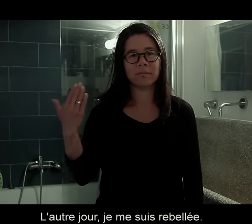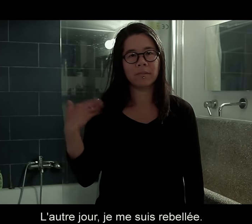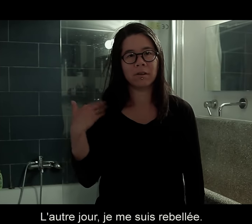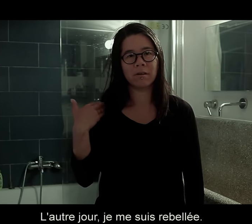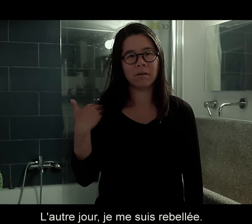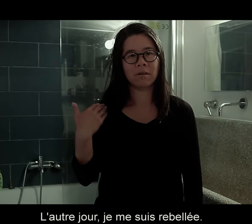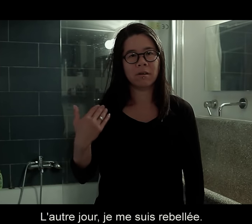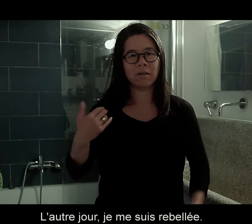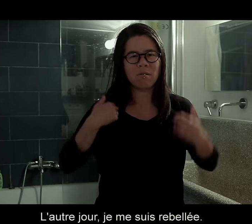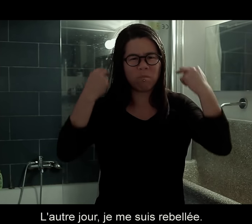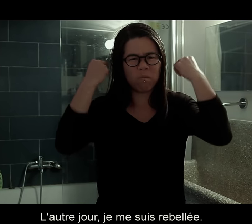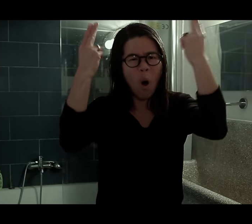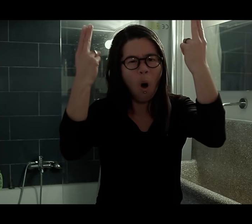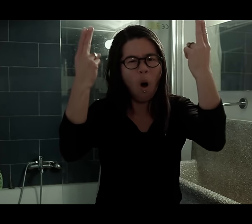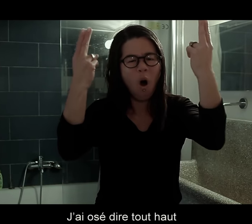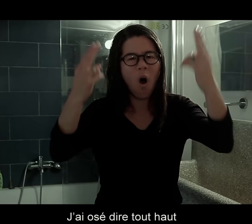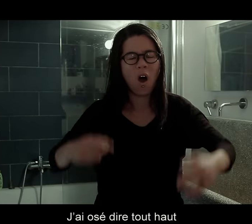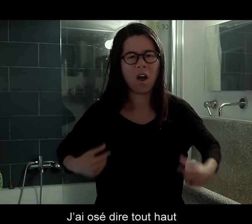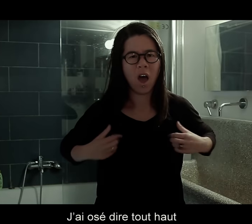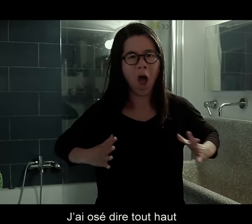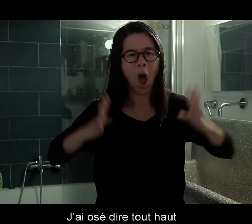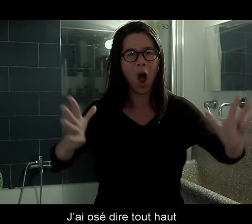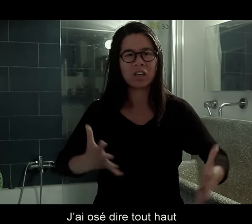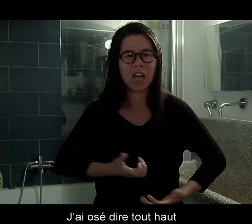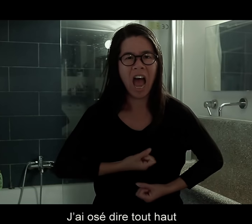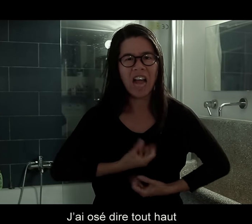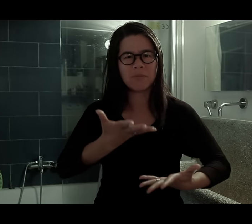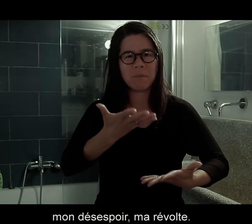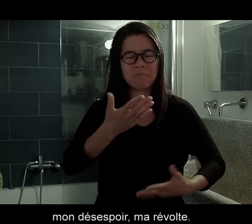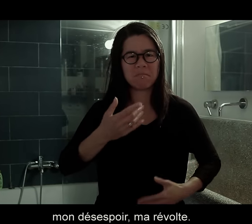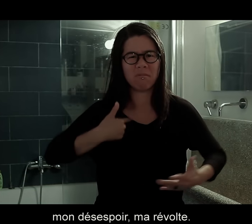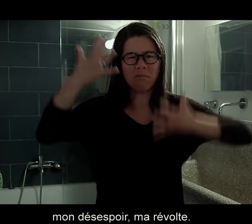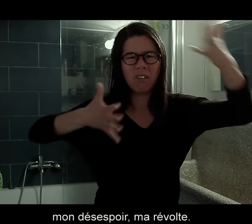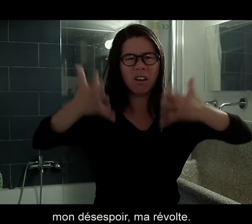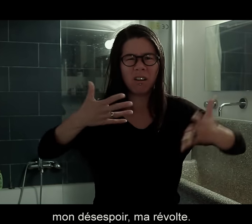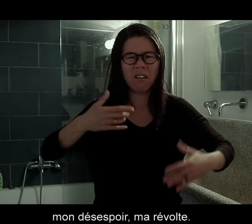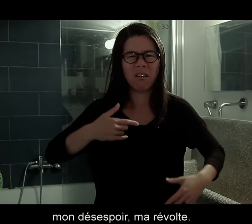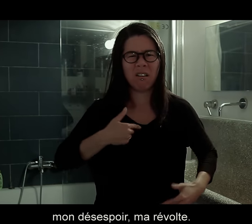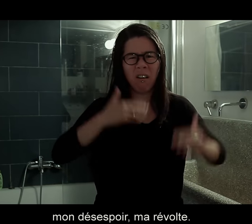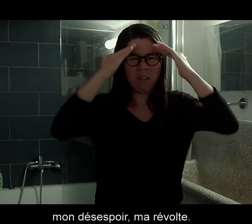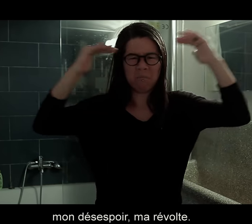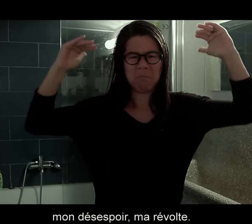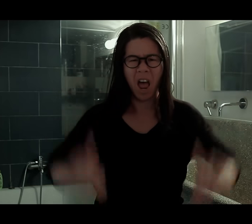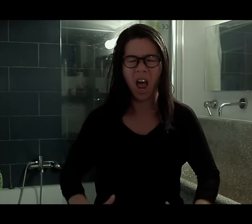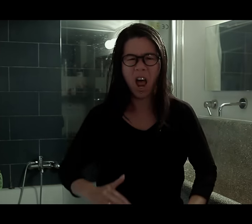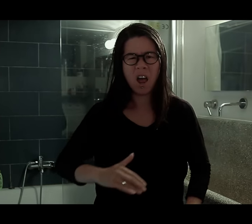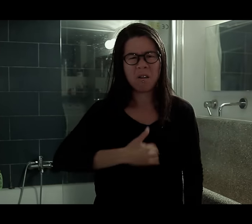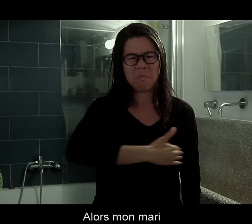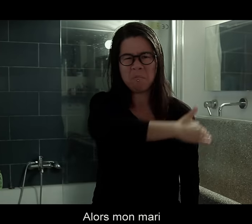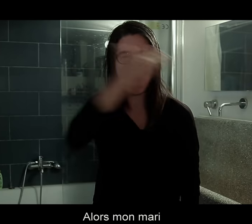L'autre jour, je me suis rebellée. J'ai osé dire tout haut mon désespoir, ma révolte. Alors mon